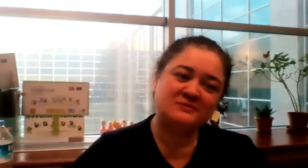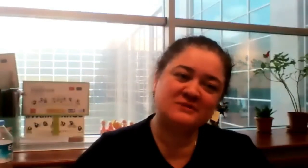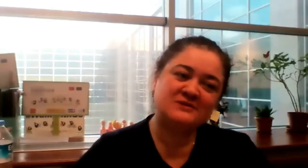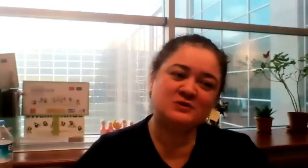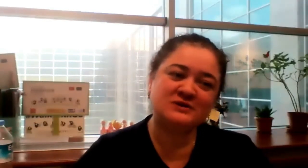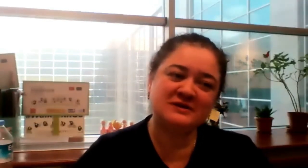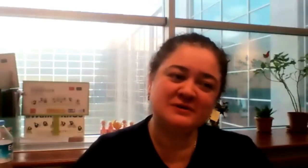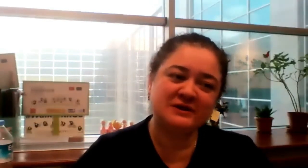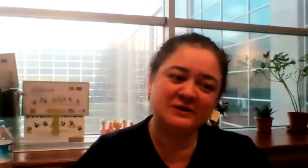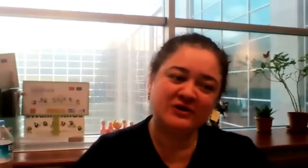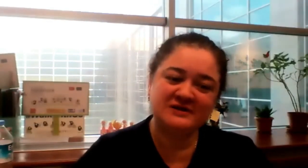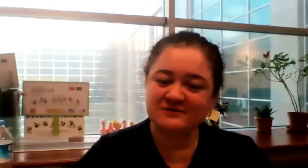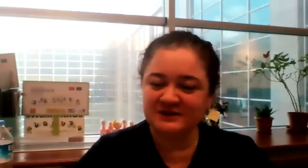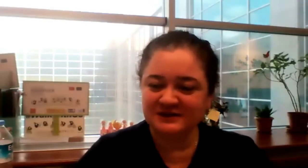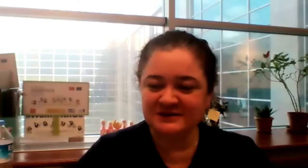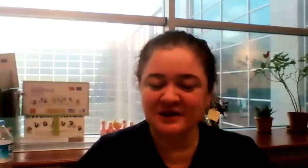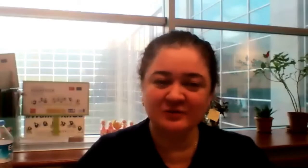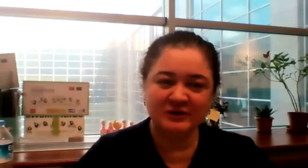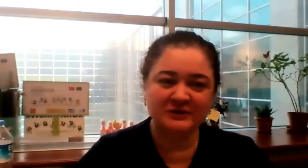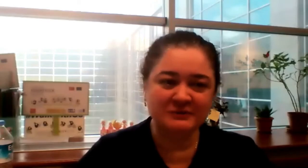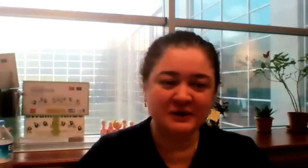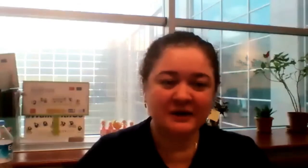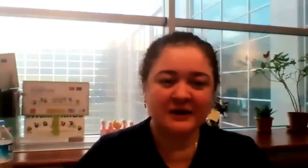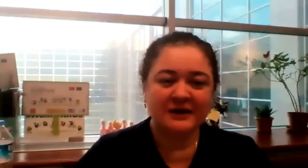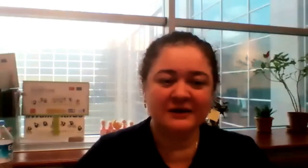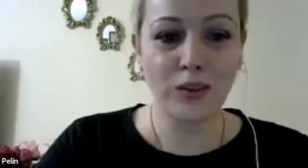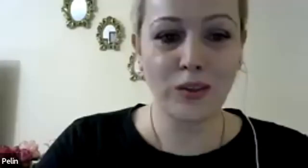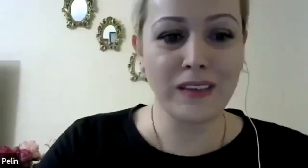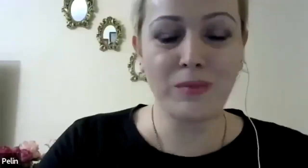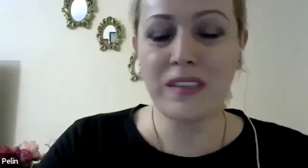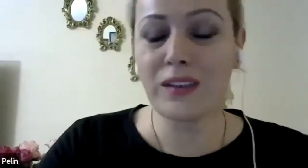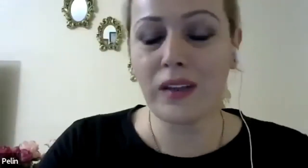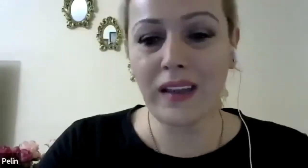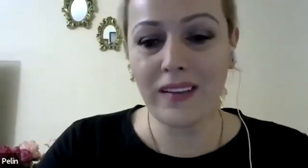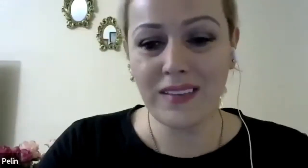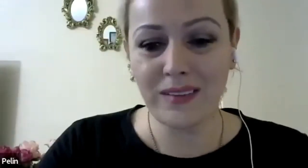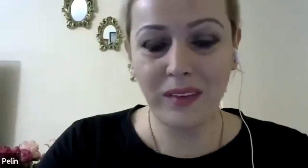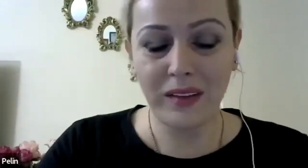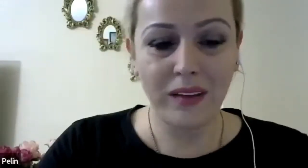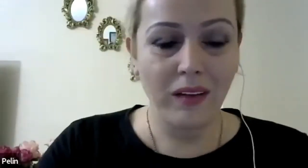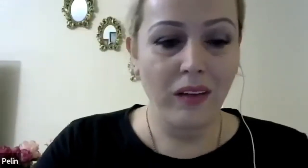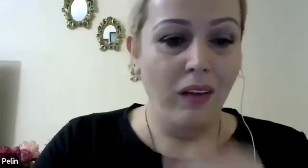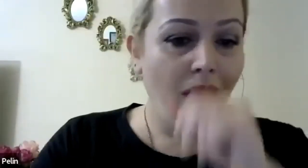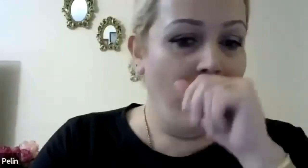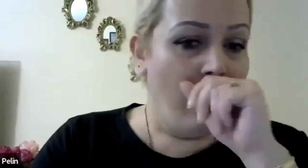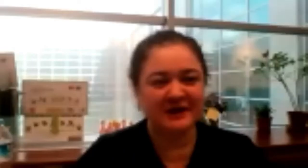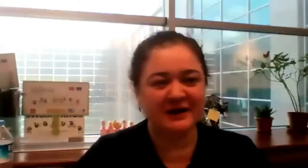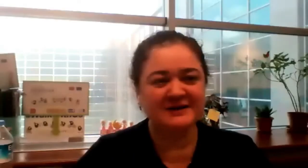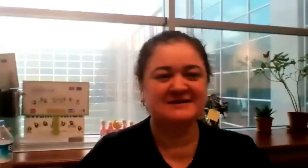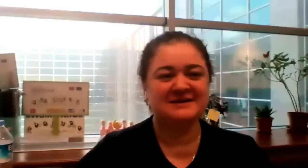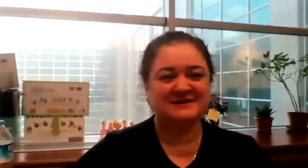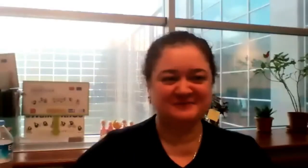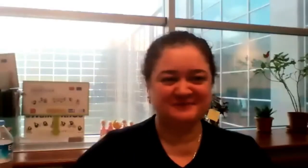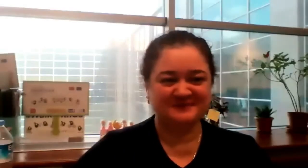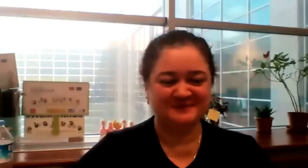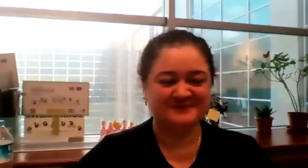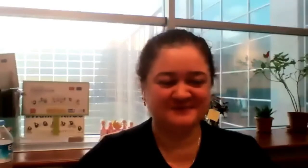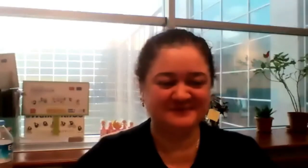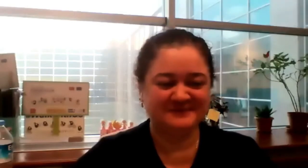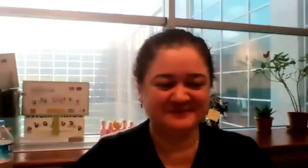biz sözü size bırakalım. Fazla vakitinizi Tamam, teşekkür ederim. almayalım. Size de Sizlere kolay de, bizlere de burada iyi eğitimler herkese. gelsin.